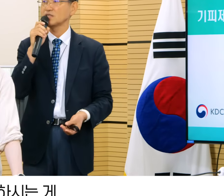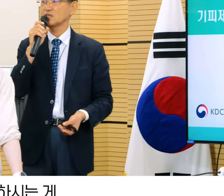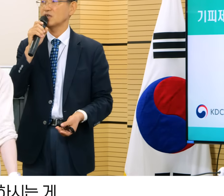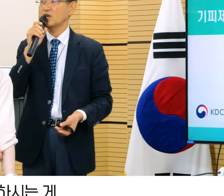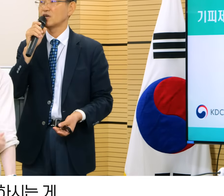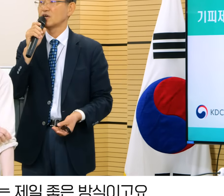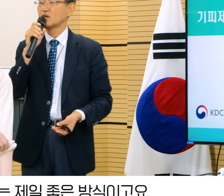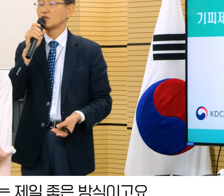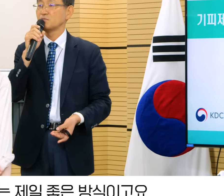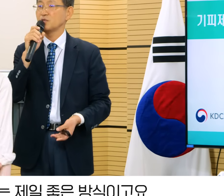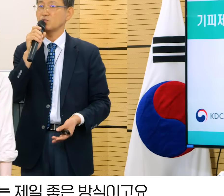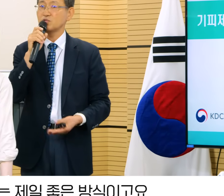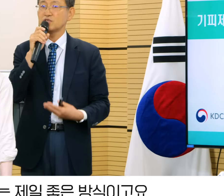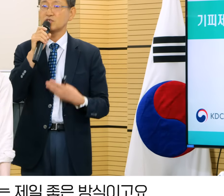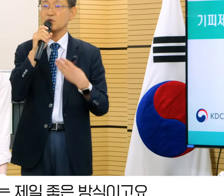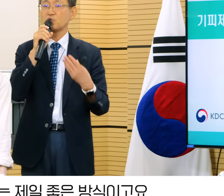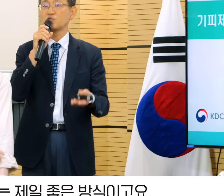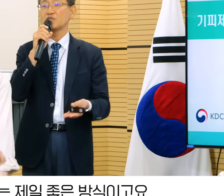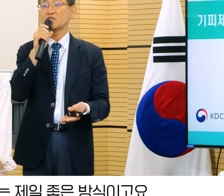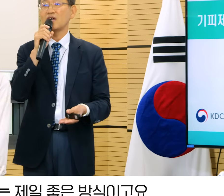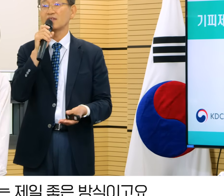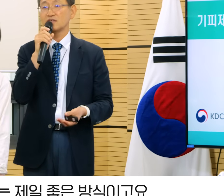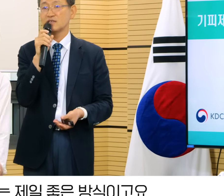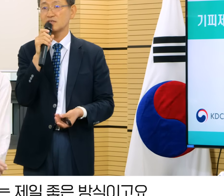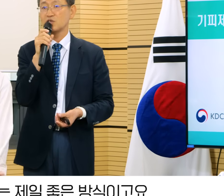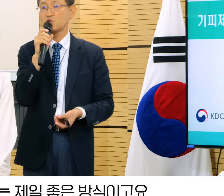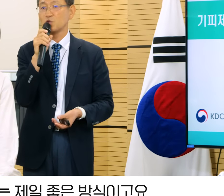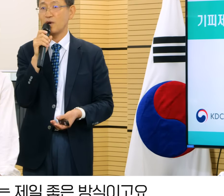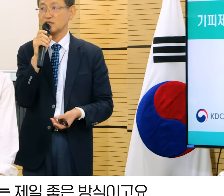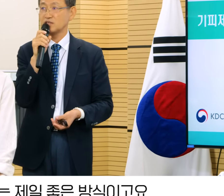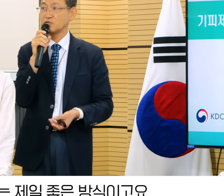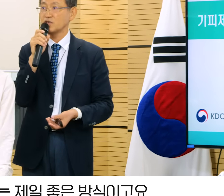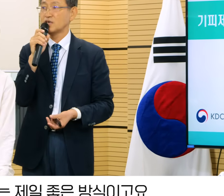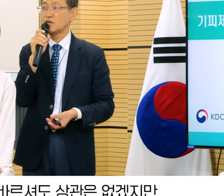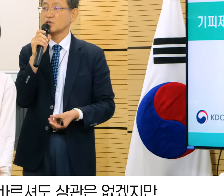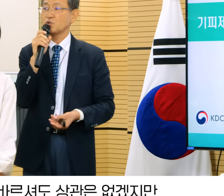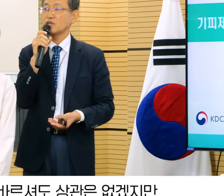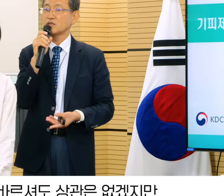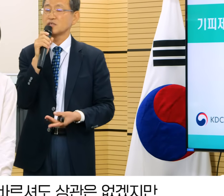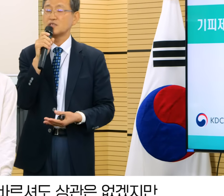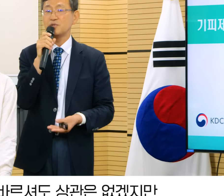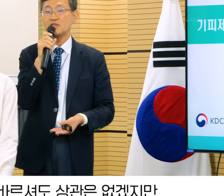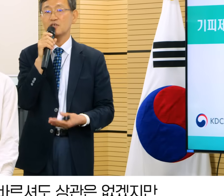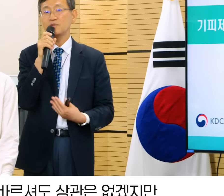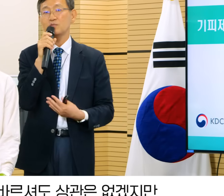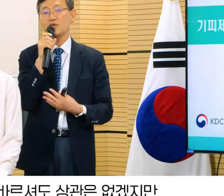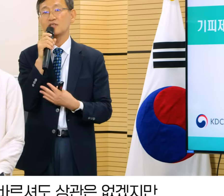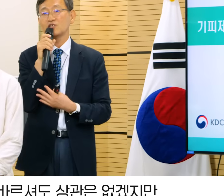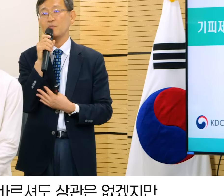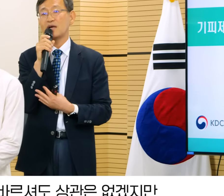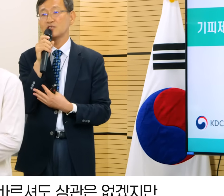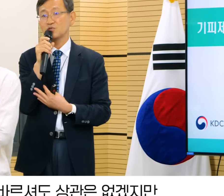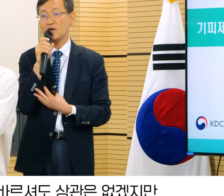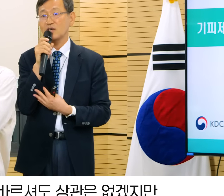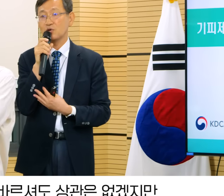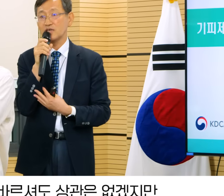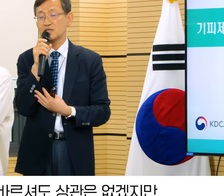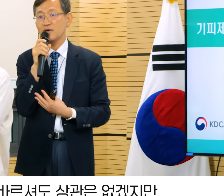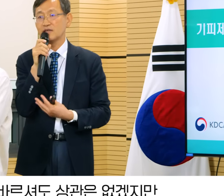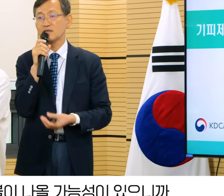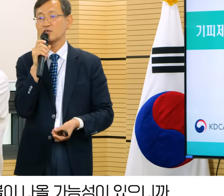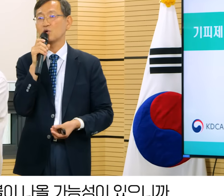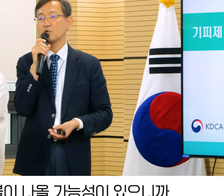좀 착용하시는 게 피부를 직접 노출시키지 않는 제일 좋은 방식이고요. 또한 기피제를 피부에 직접 바르셔도